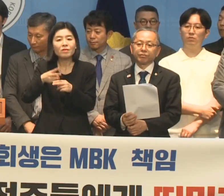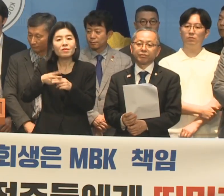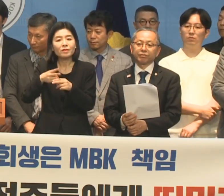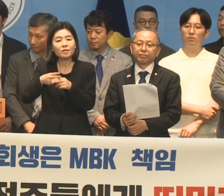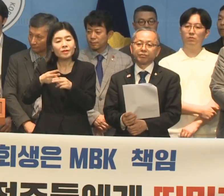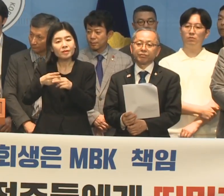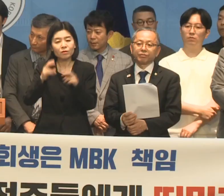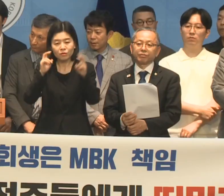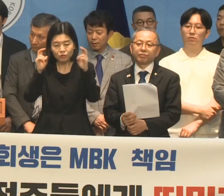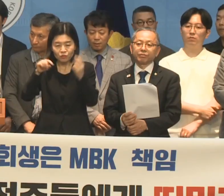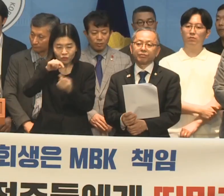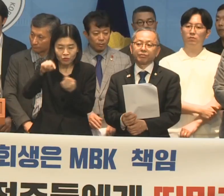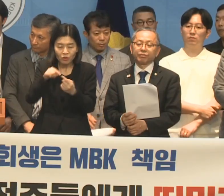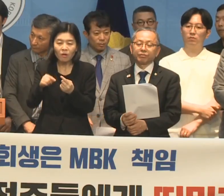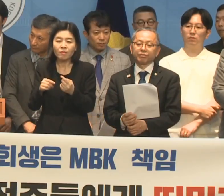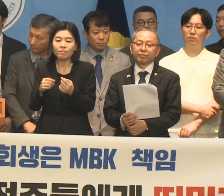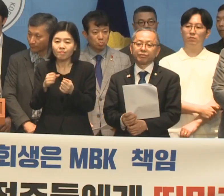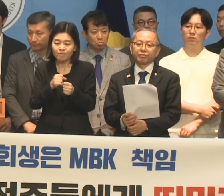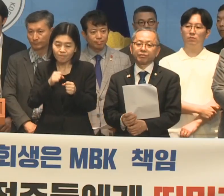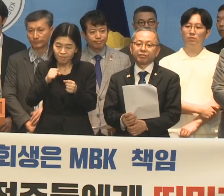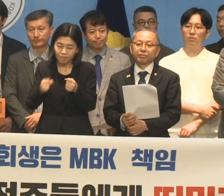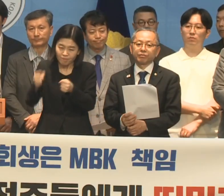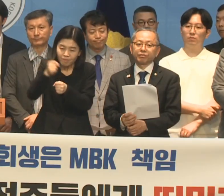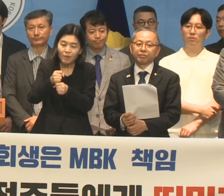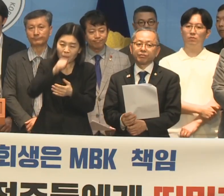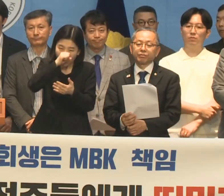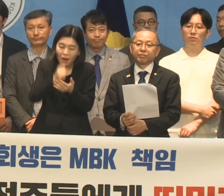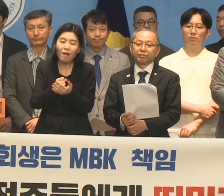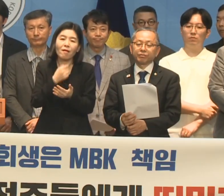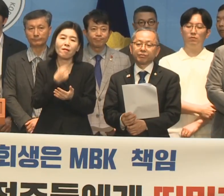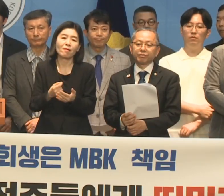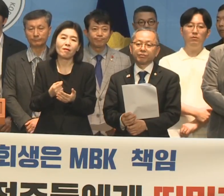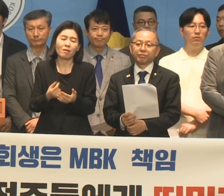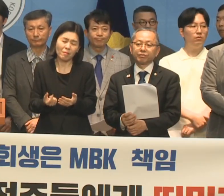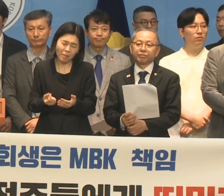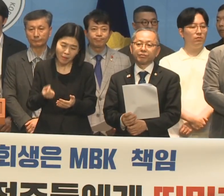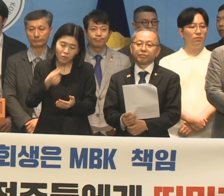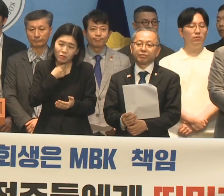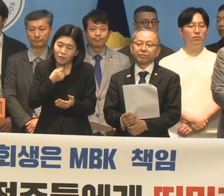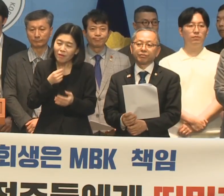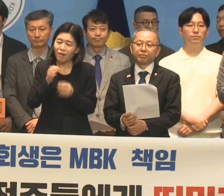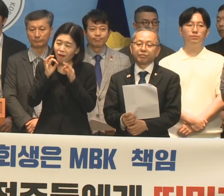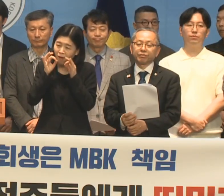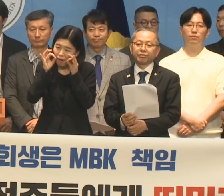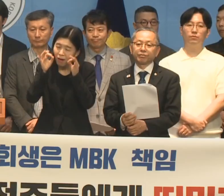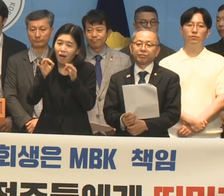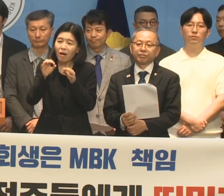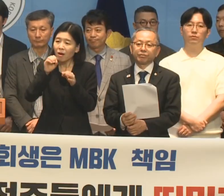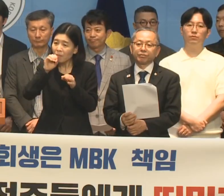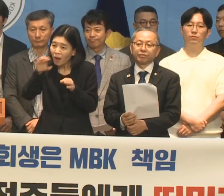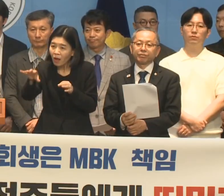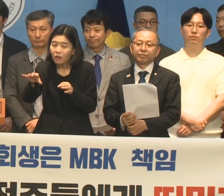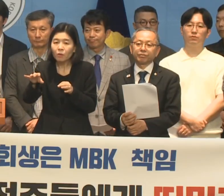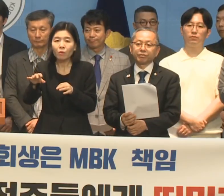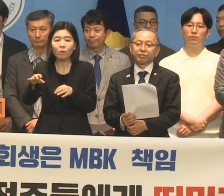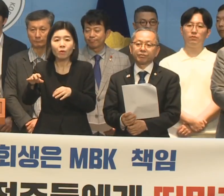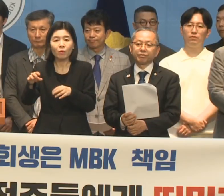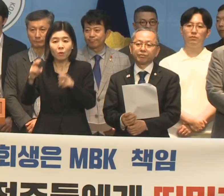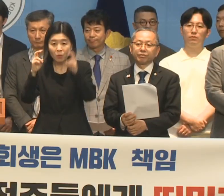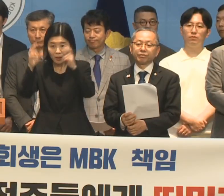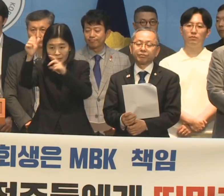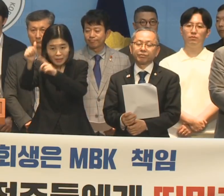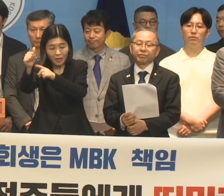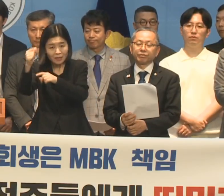정상화입니다. 하지만 여기 모인 모두가 아무리 의지를 갖고 그 바람을 외쳐도 단 한 사람의 의지가 없다면